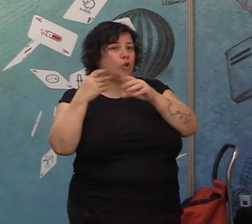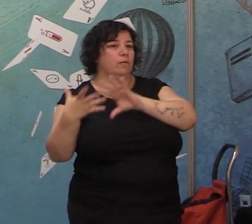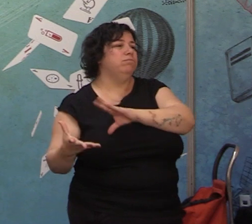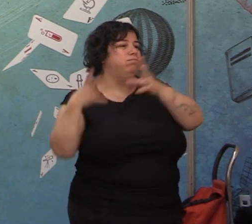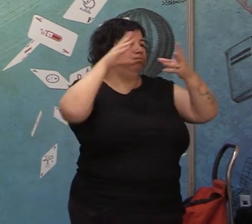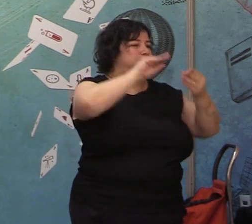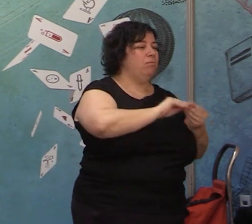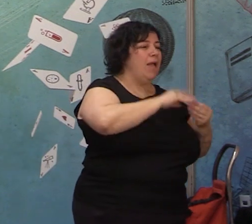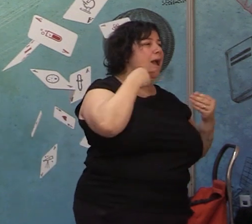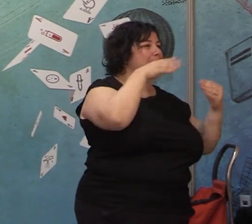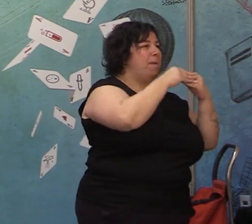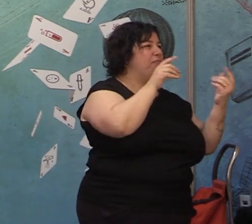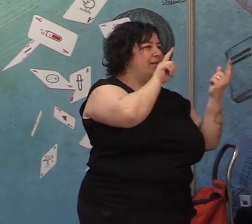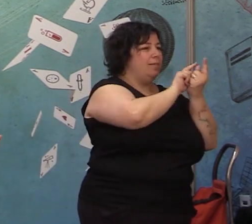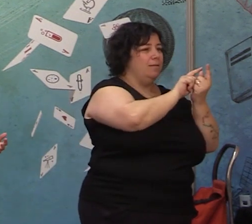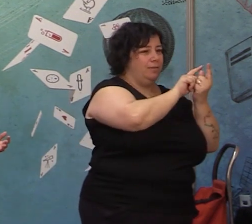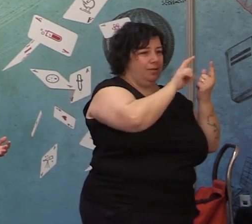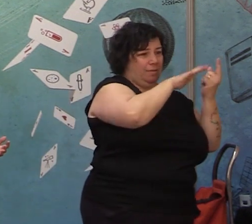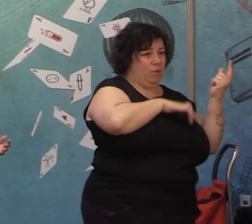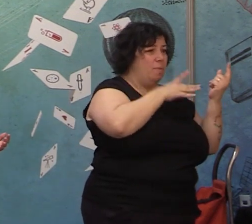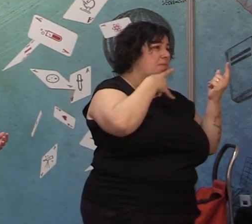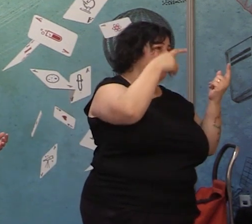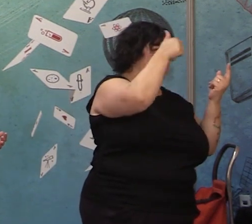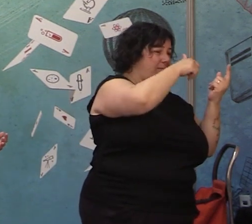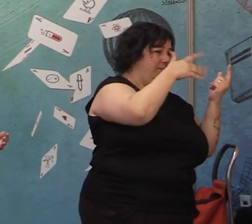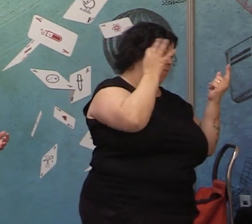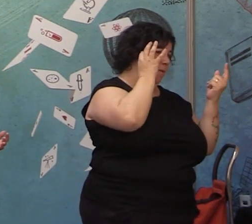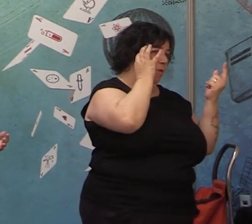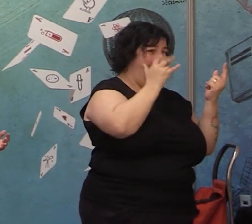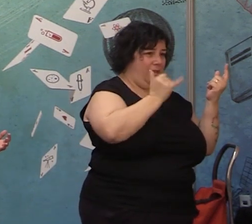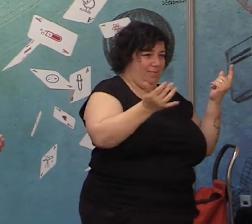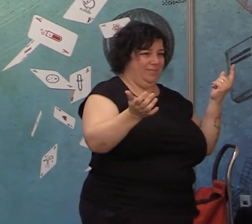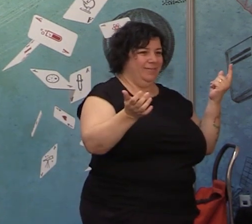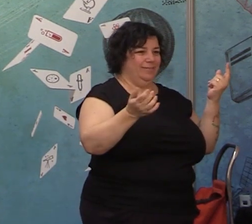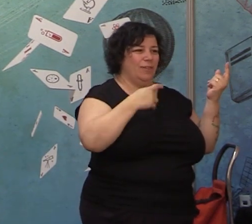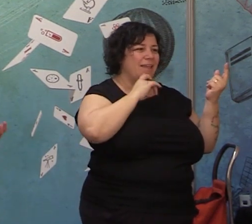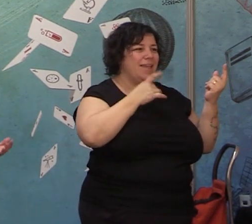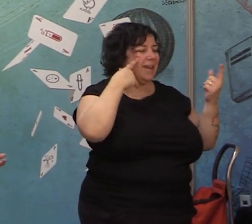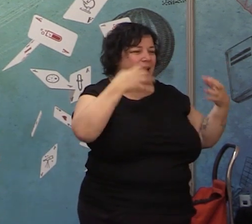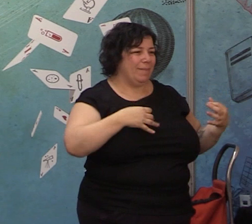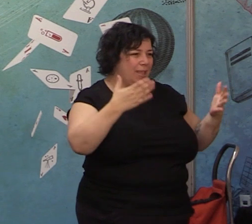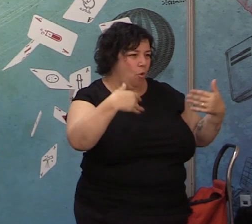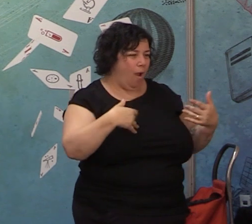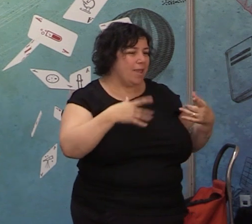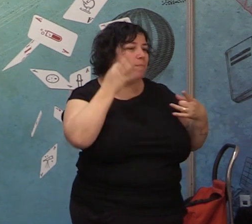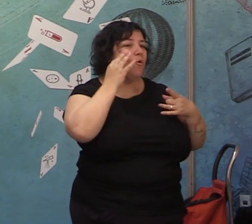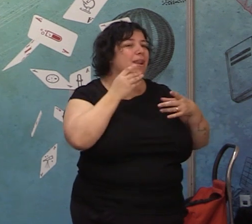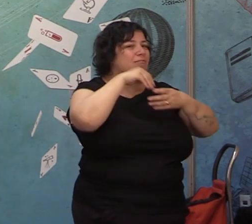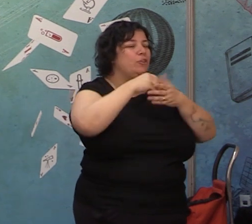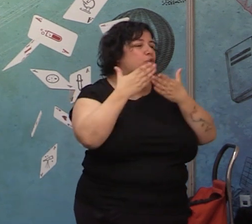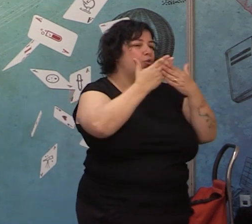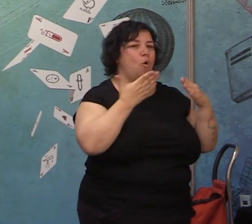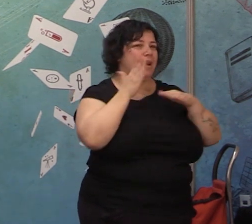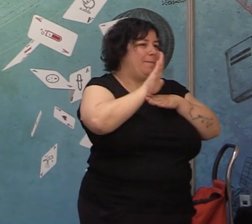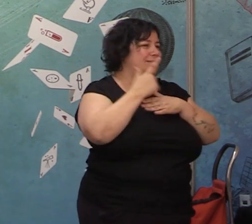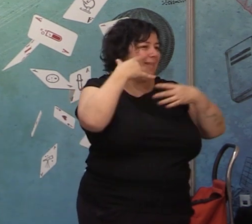nuestra práctica clínica, que somos 50-50 en la vida real. Entonces, no estamos representadas en los estudios